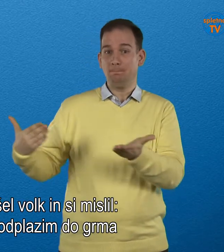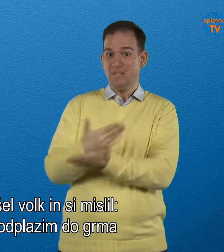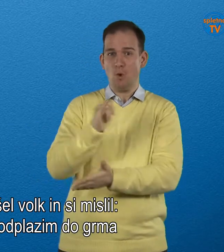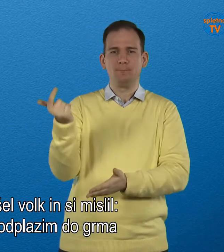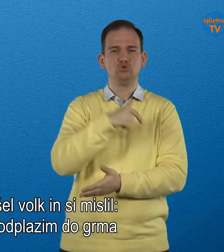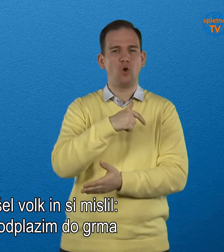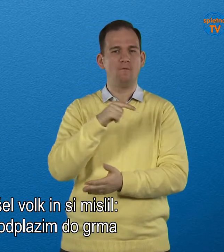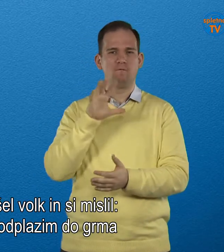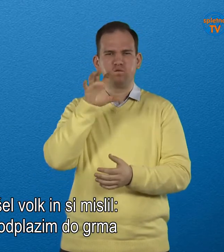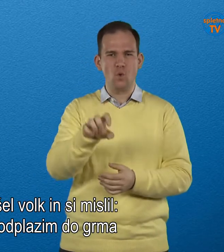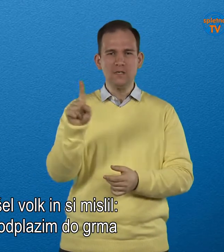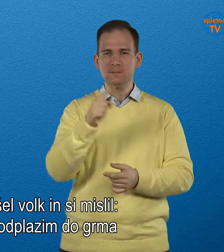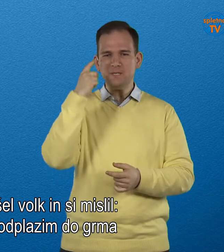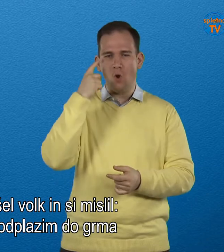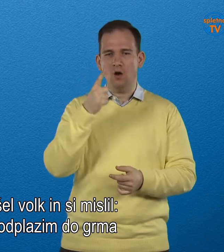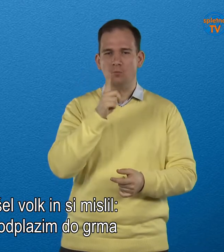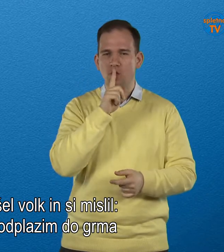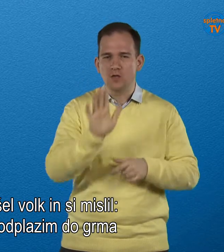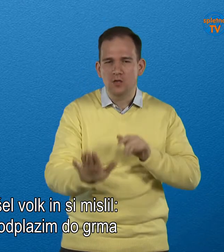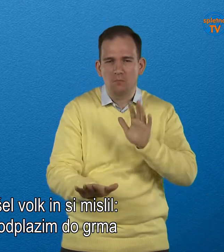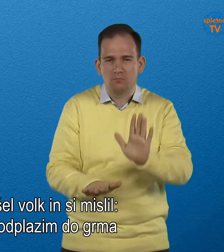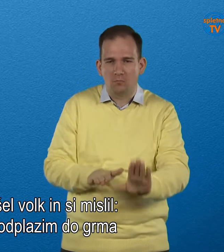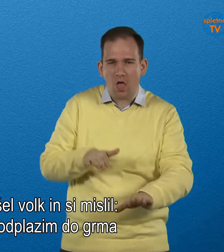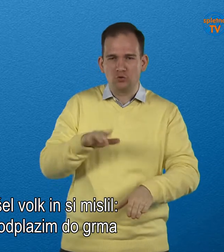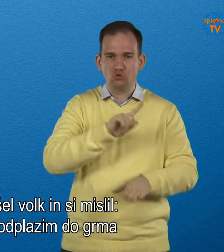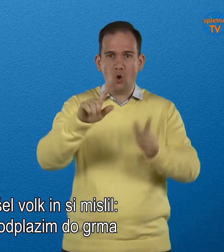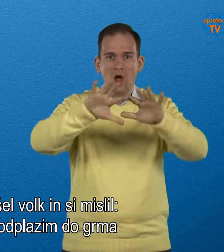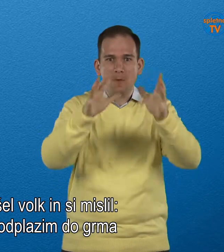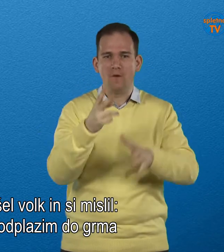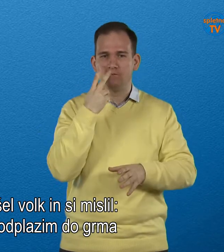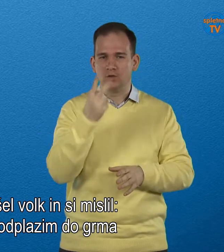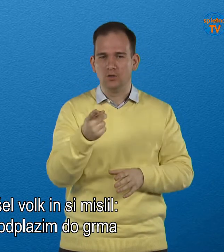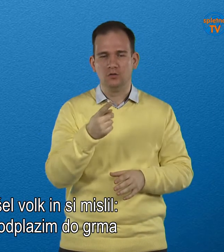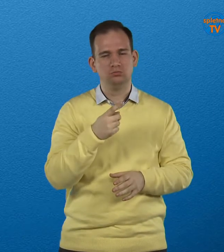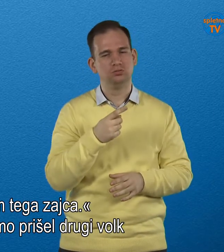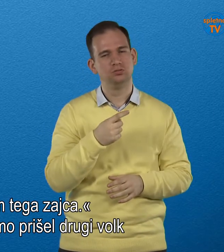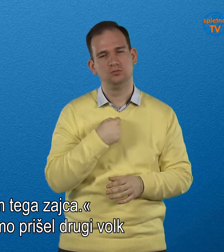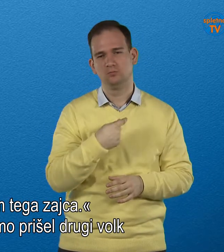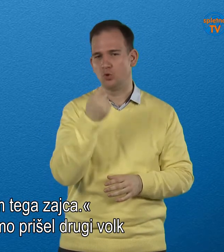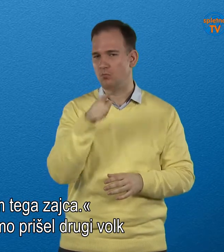Mimo je prišel volk in si mislil: "Potiho se odplazim do grma in pojem tega zajca."